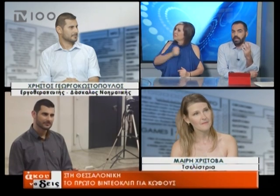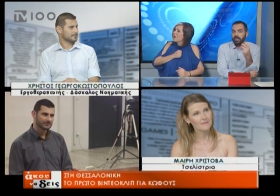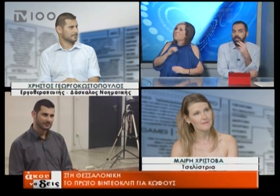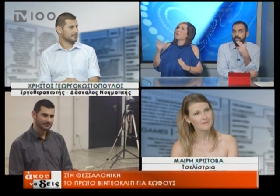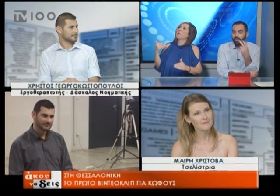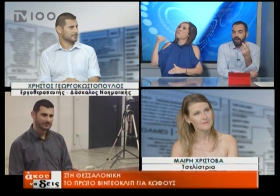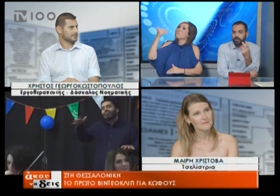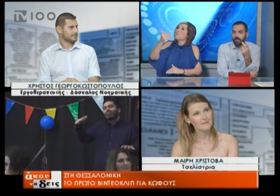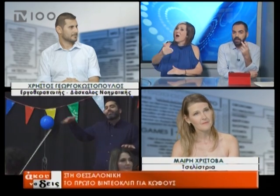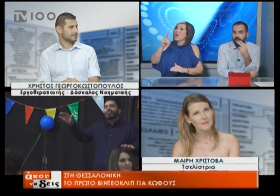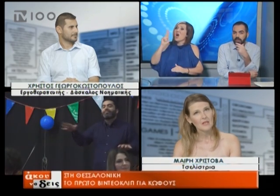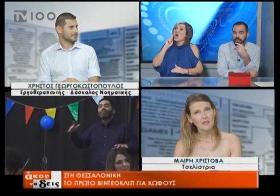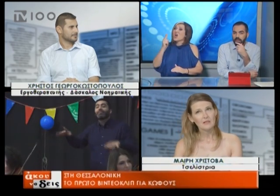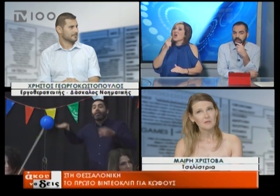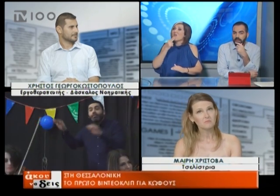στιγμή για κοφάτωμα.